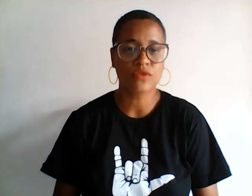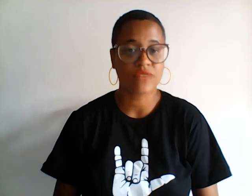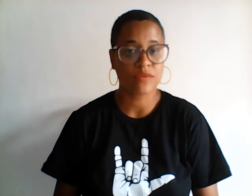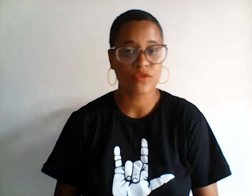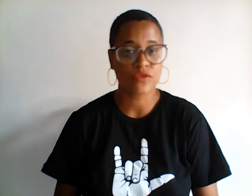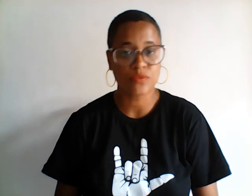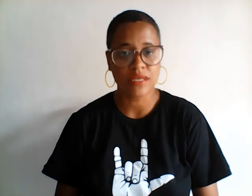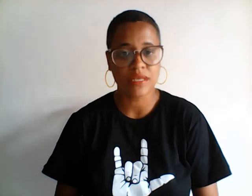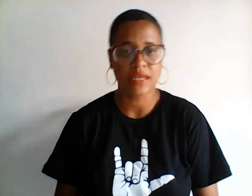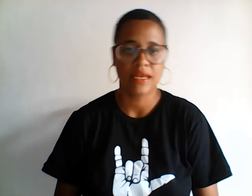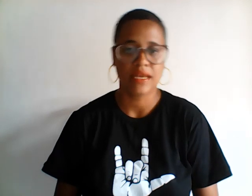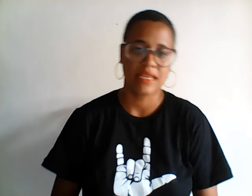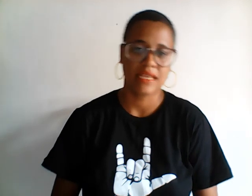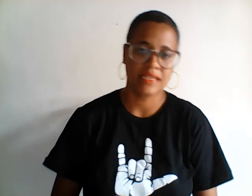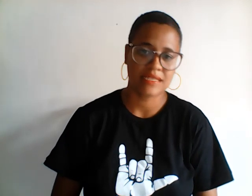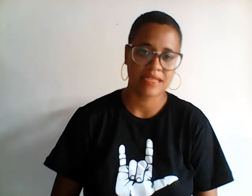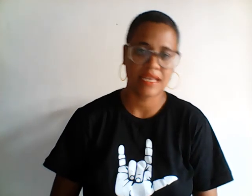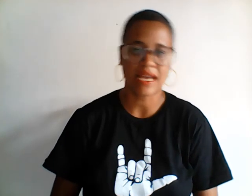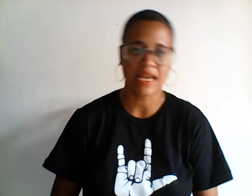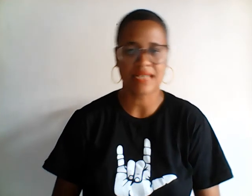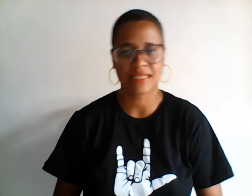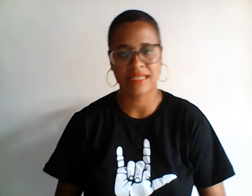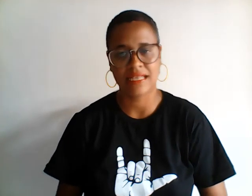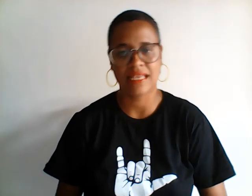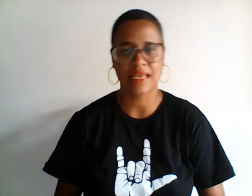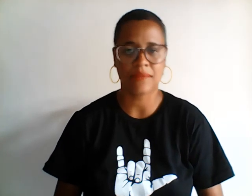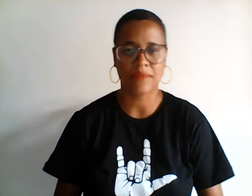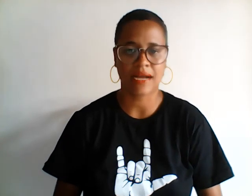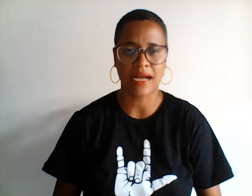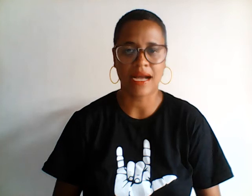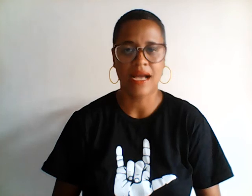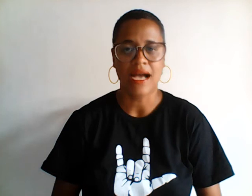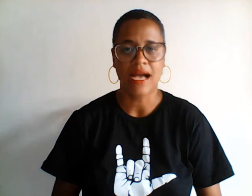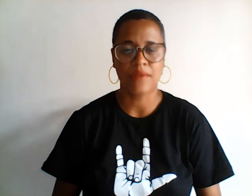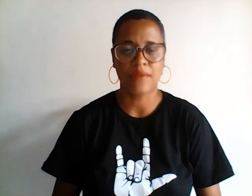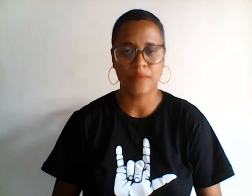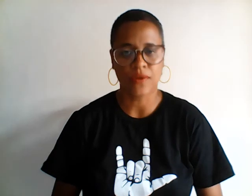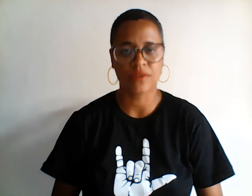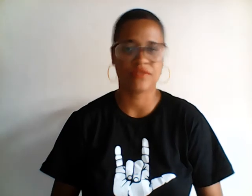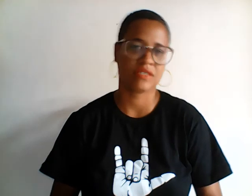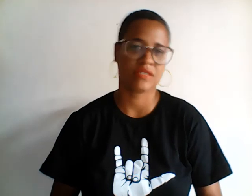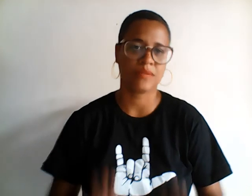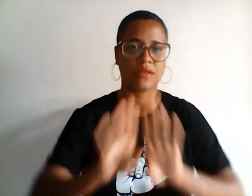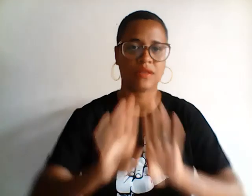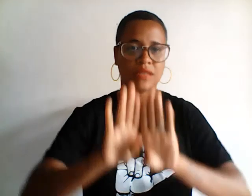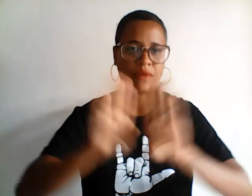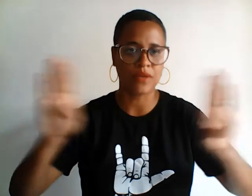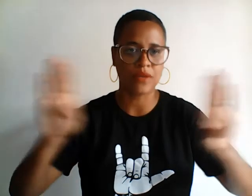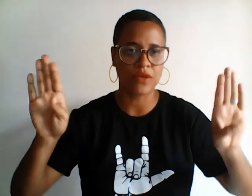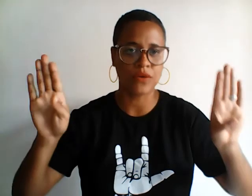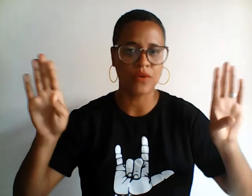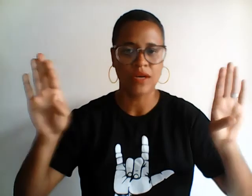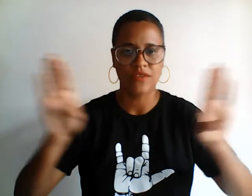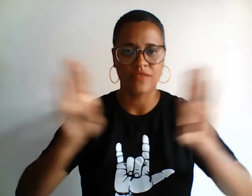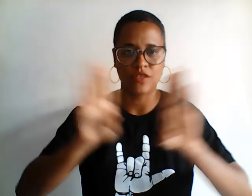verbos subir e descer, acender e apagar, abrir porta e fechar porta. Então, abriu,